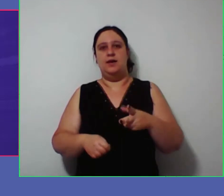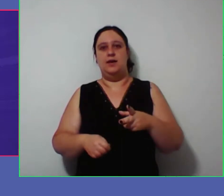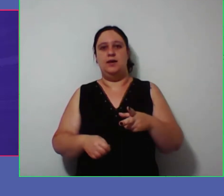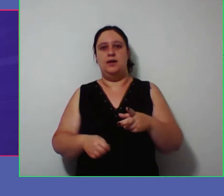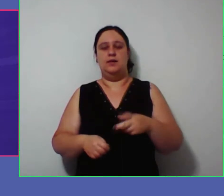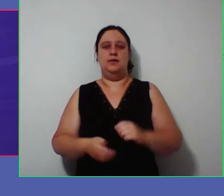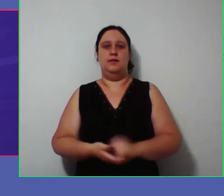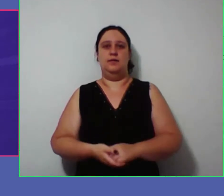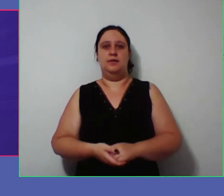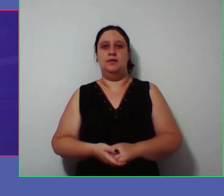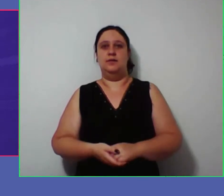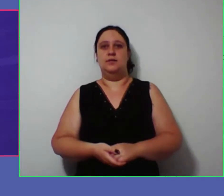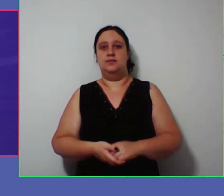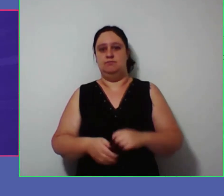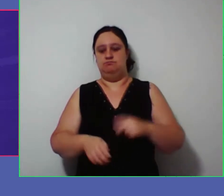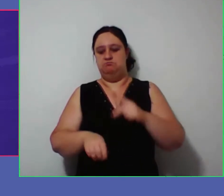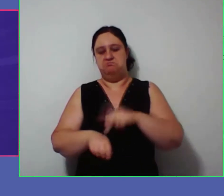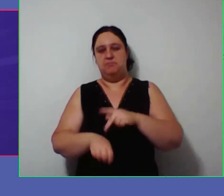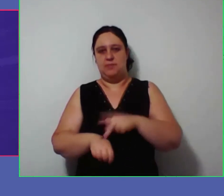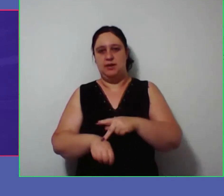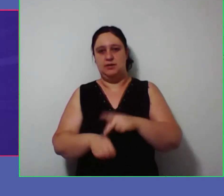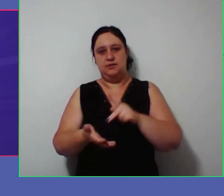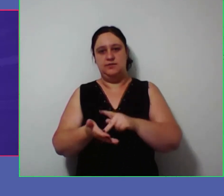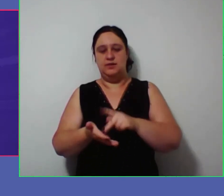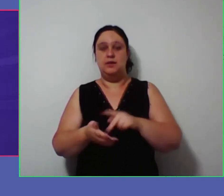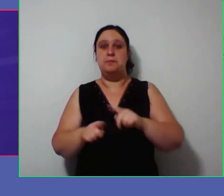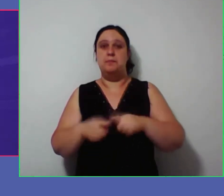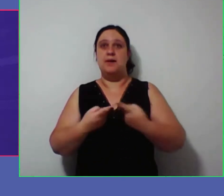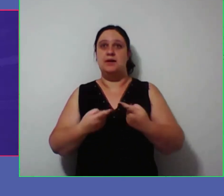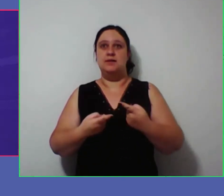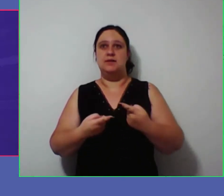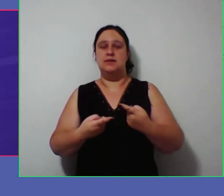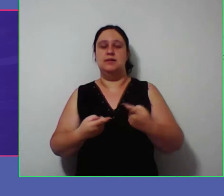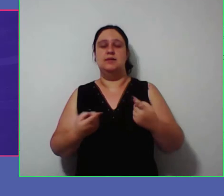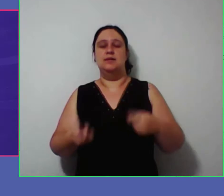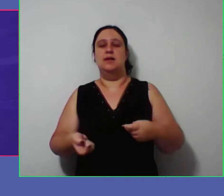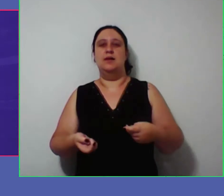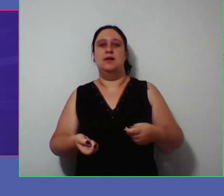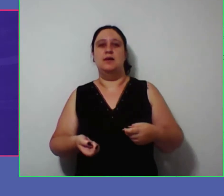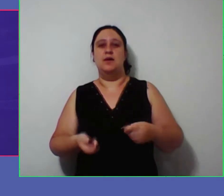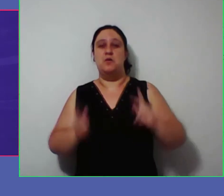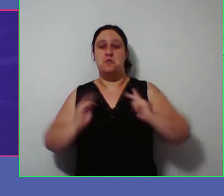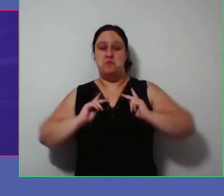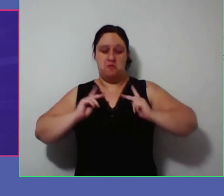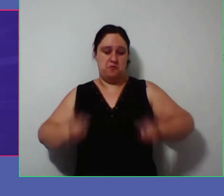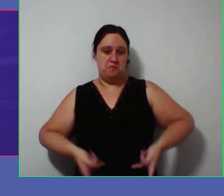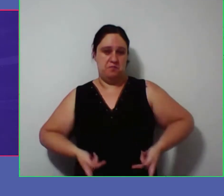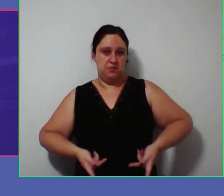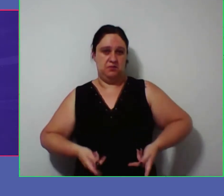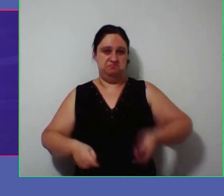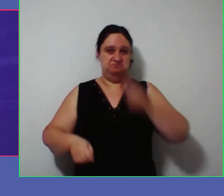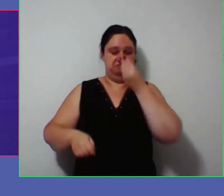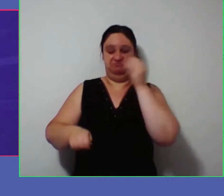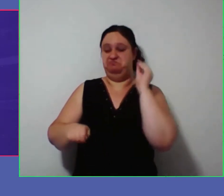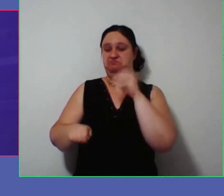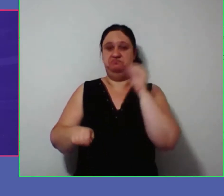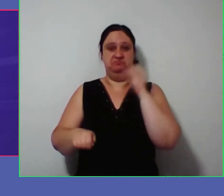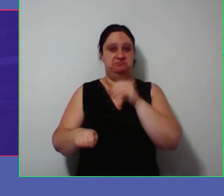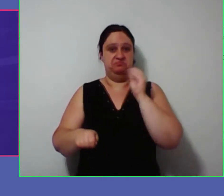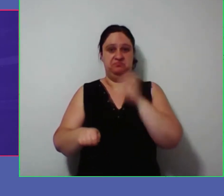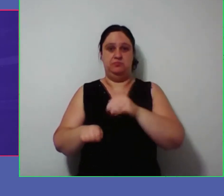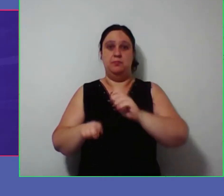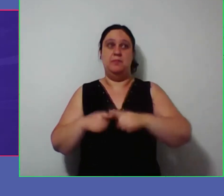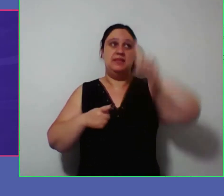rejeitada sim pelos homens, mas para com Deus é uma pedra eleita e preciosa. Também